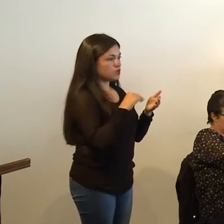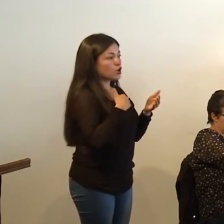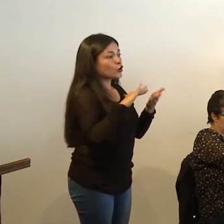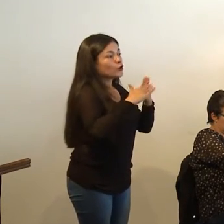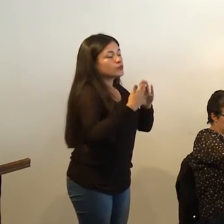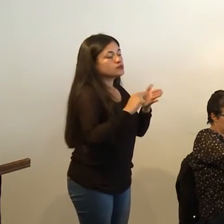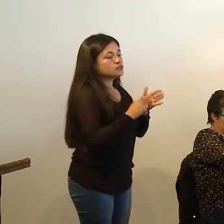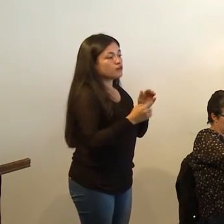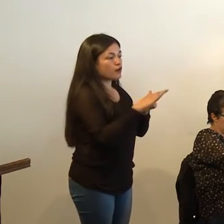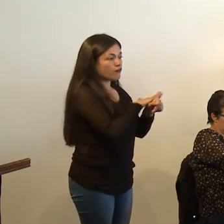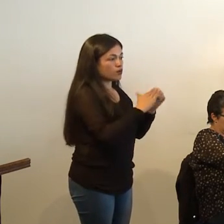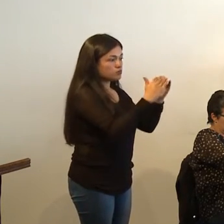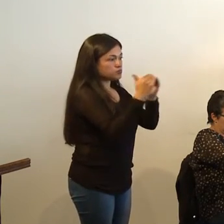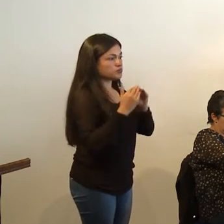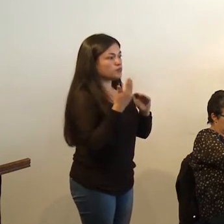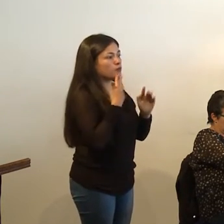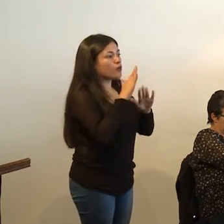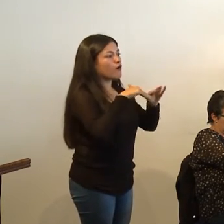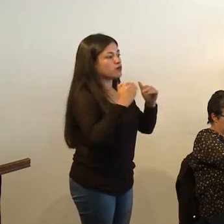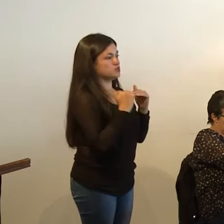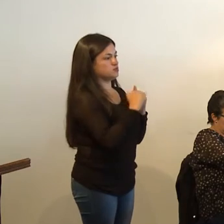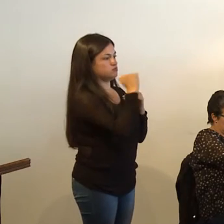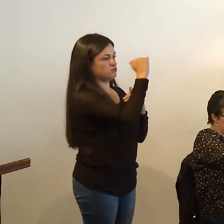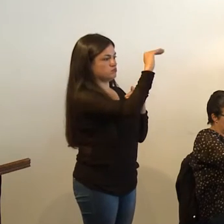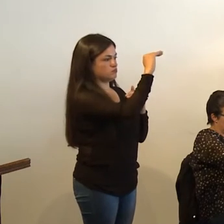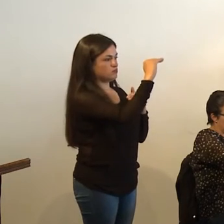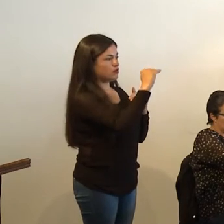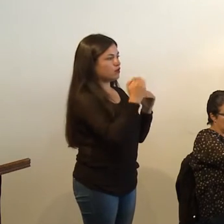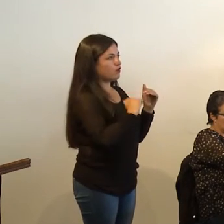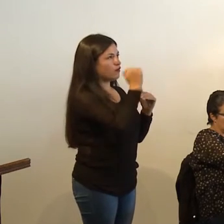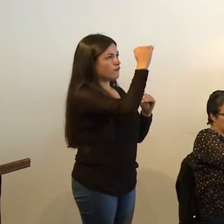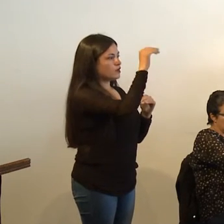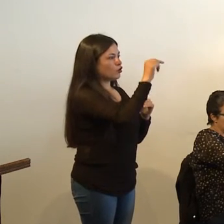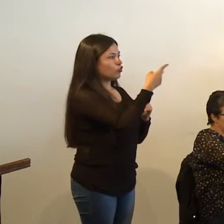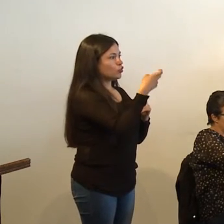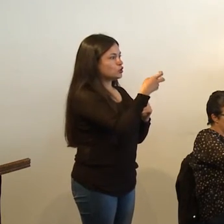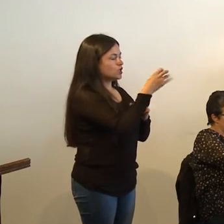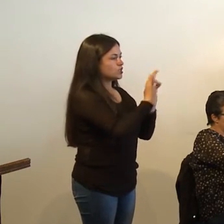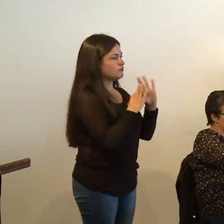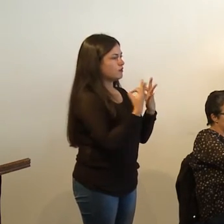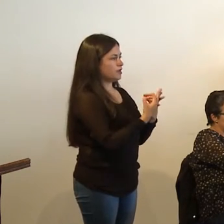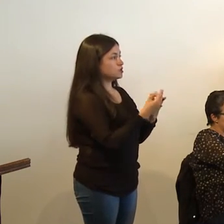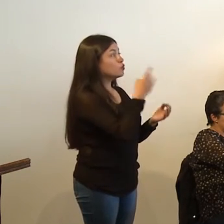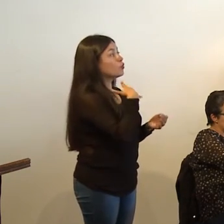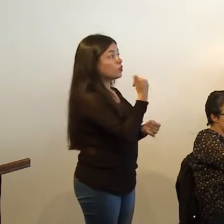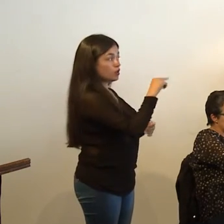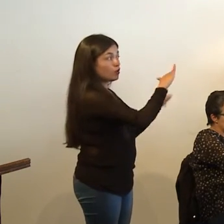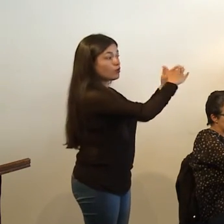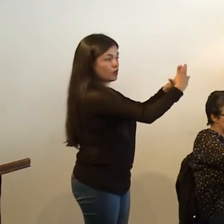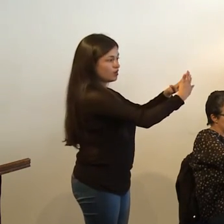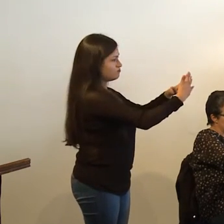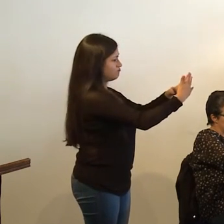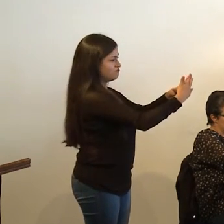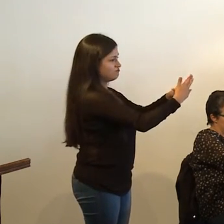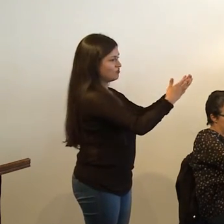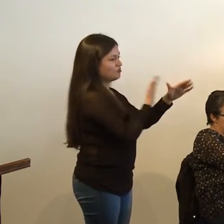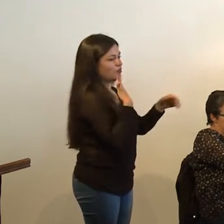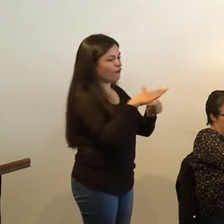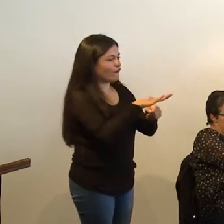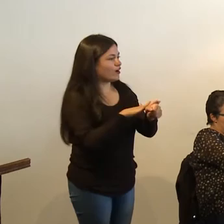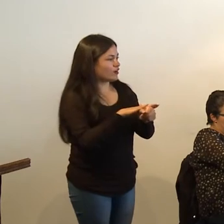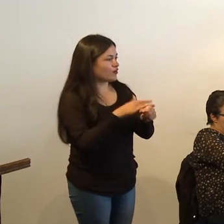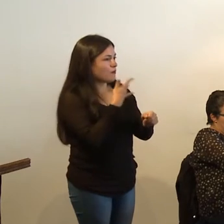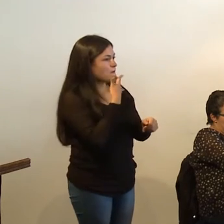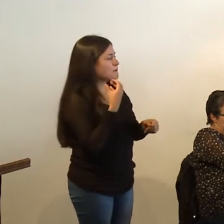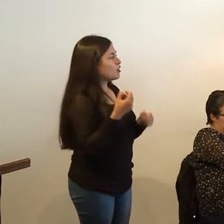de los que viven en conjuntos habitacionales pueden haber 200 familias en un bloque y eso no quiere decir que sean más comunidad que el barrio formado tal.